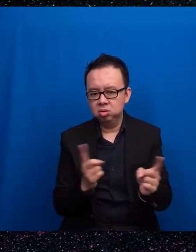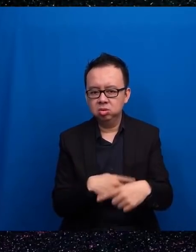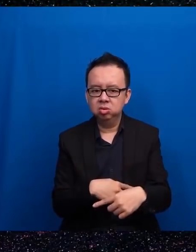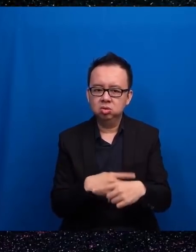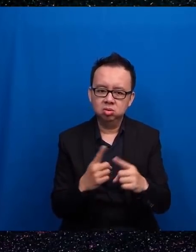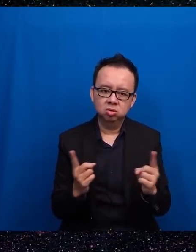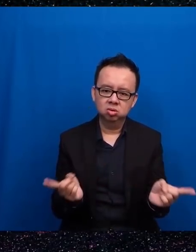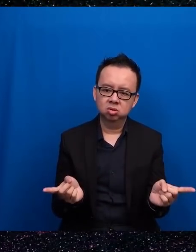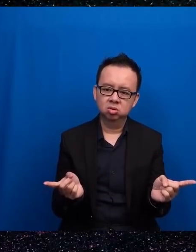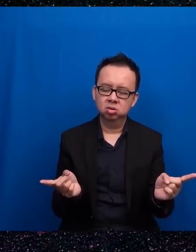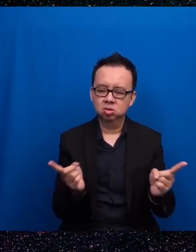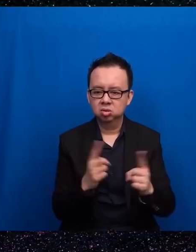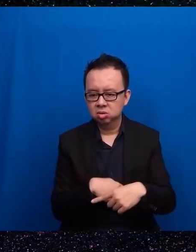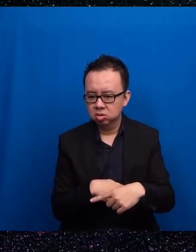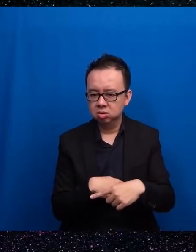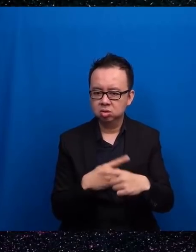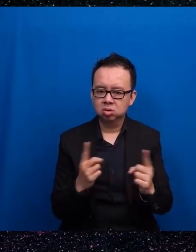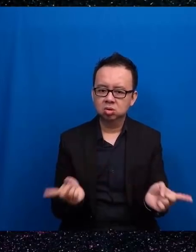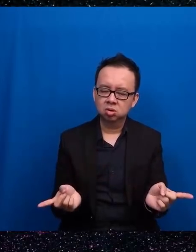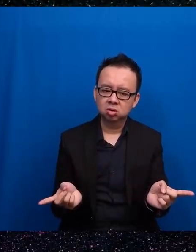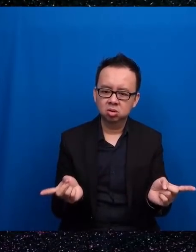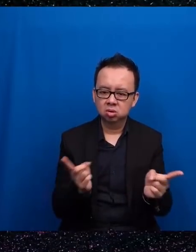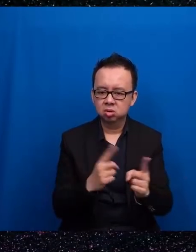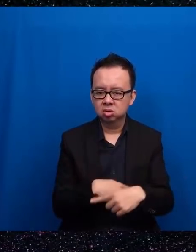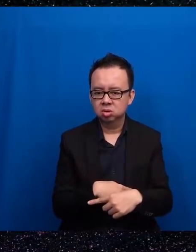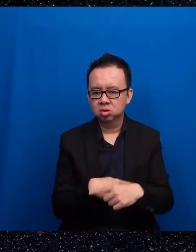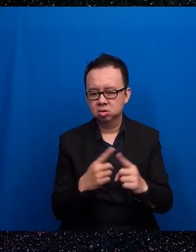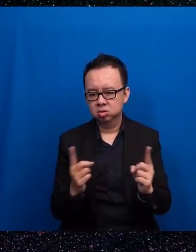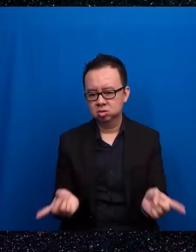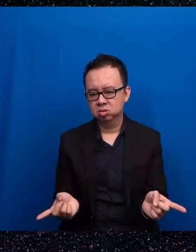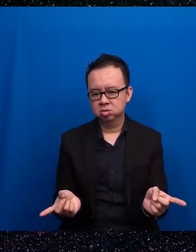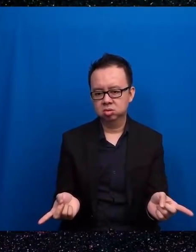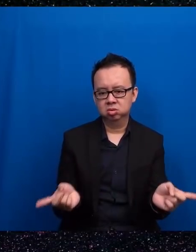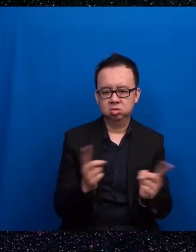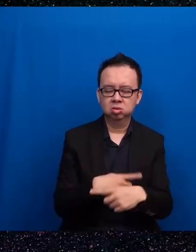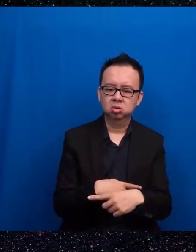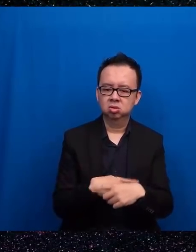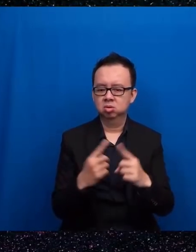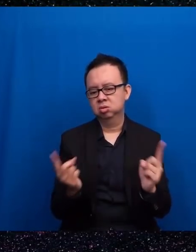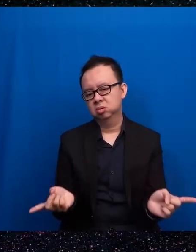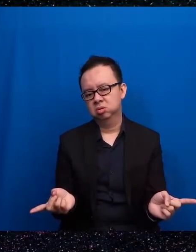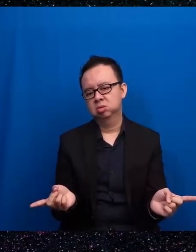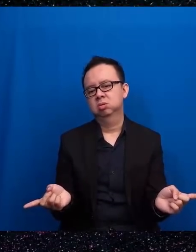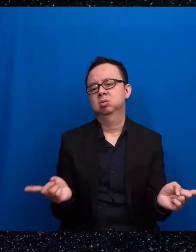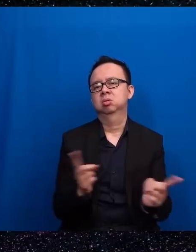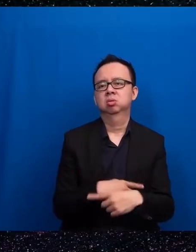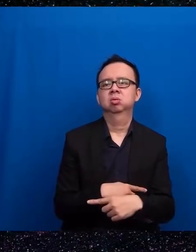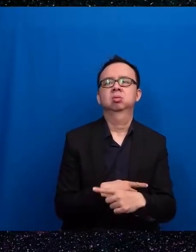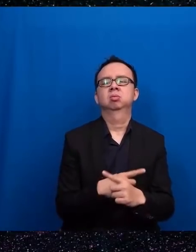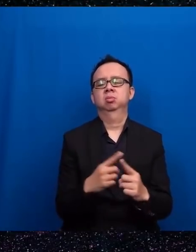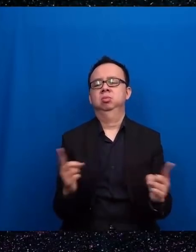Oh, nanamayasade, hiara lamayasana nanamayase.